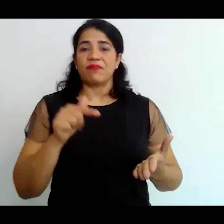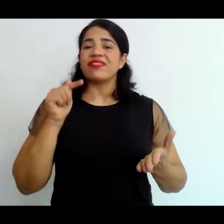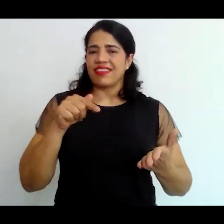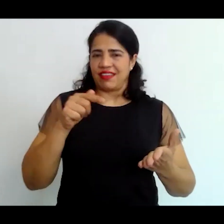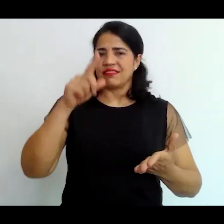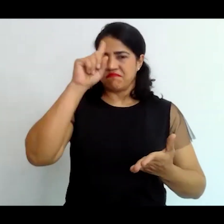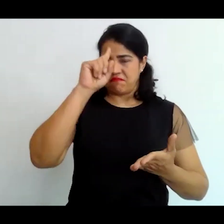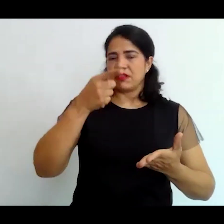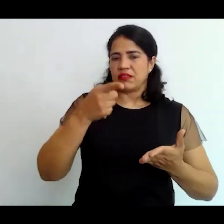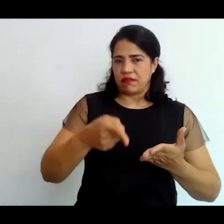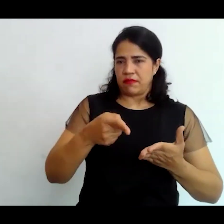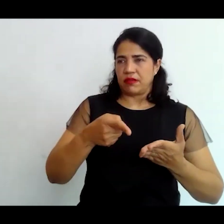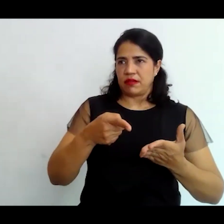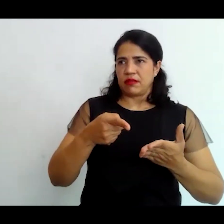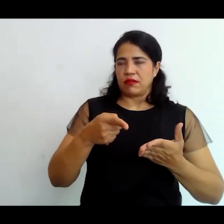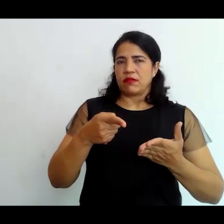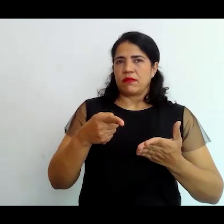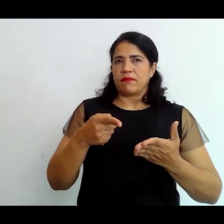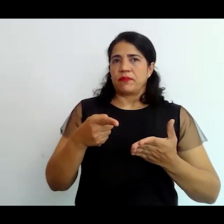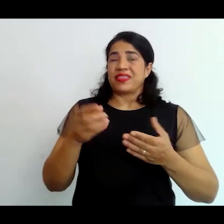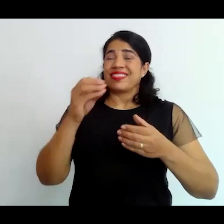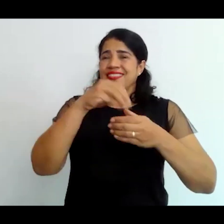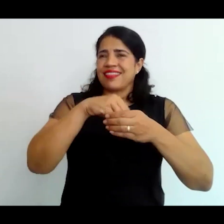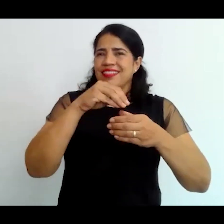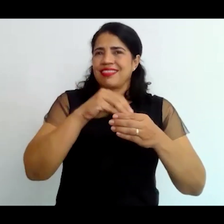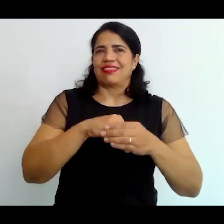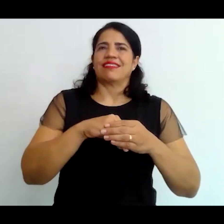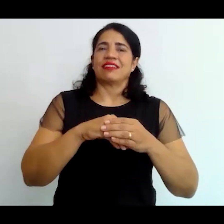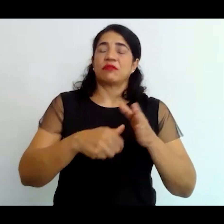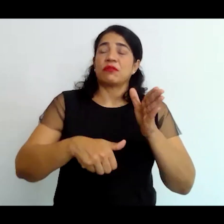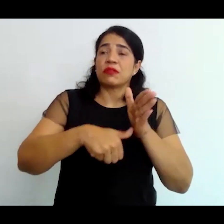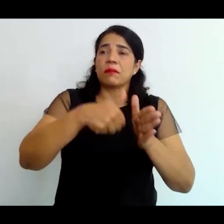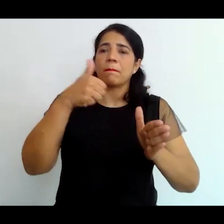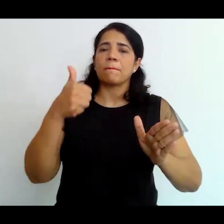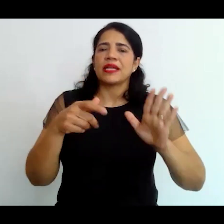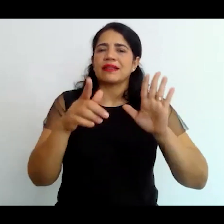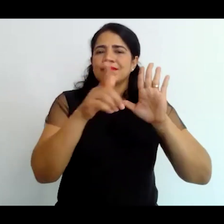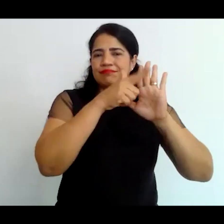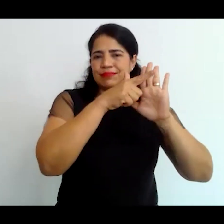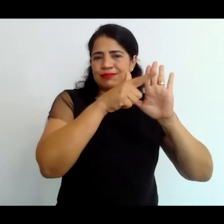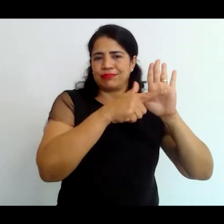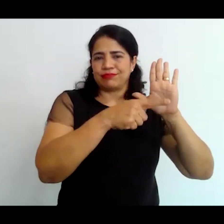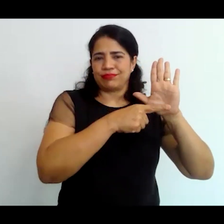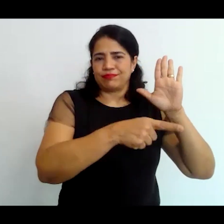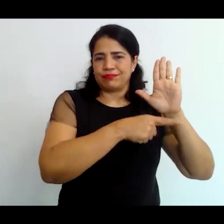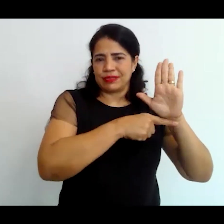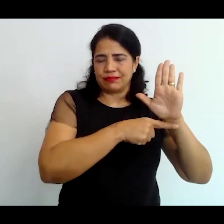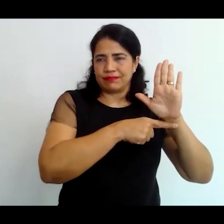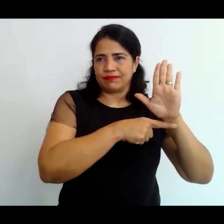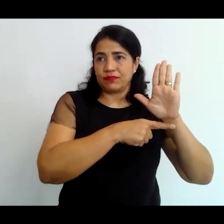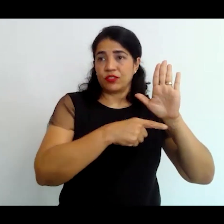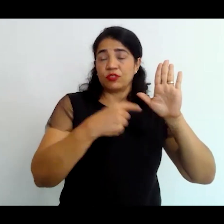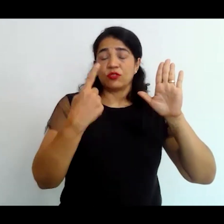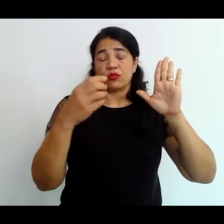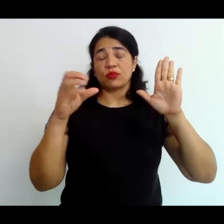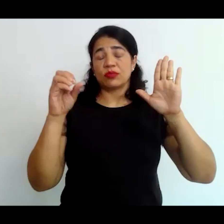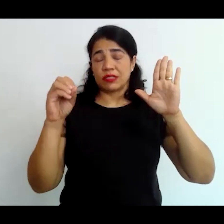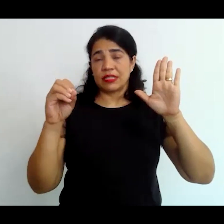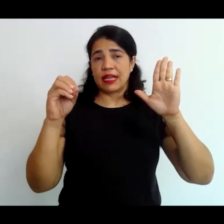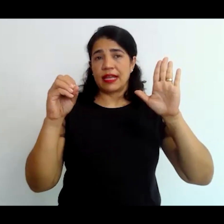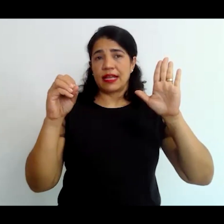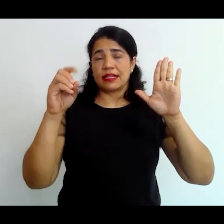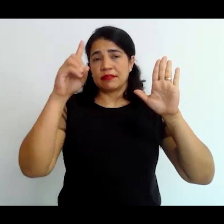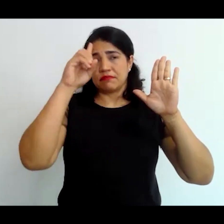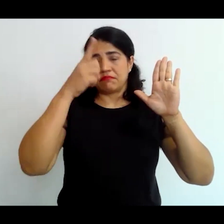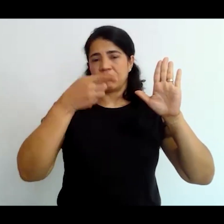10 mandamentos. E na primeira tábua, os mandamentos são todos referentes a Deus. Isso quer dizer o